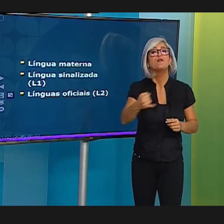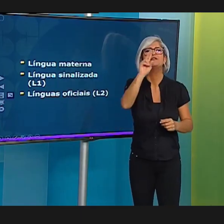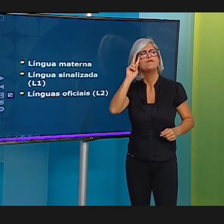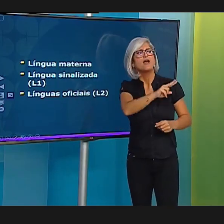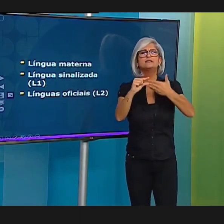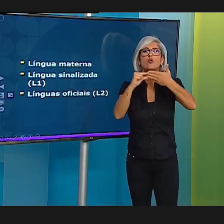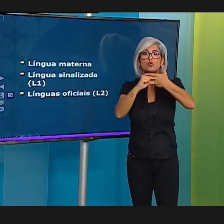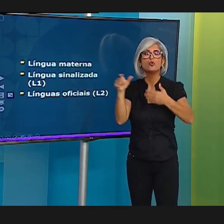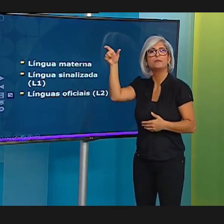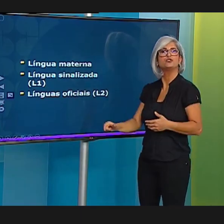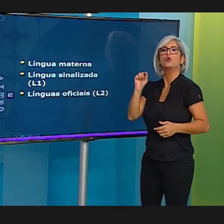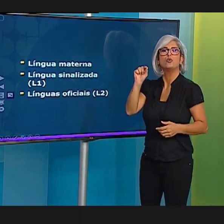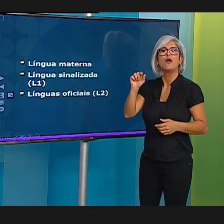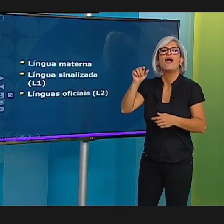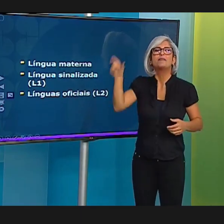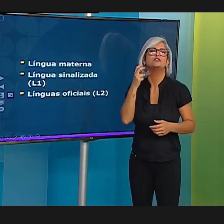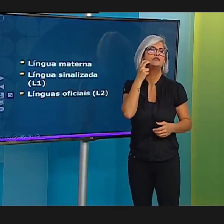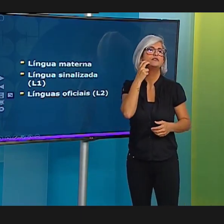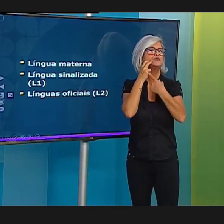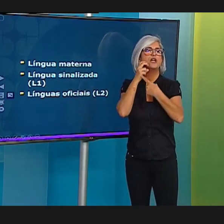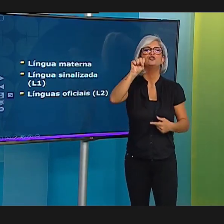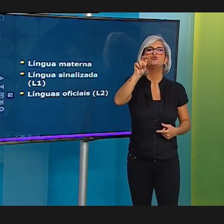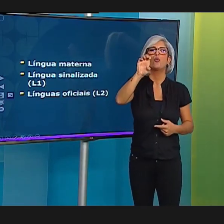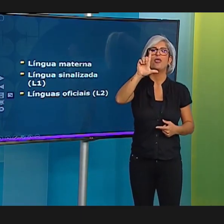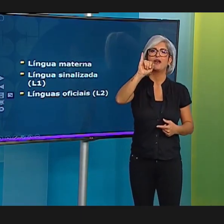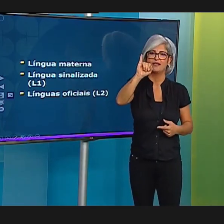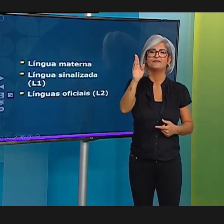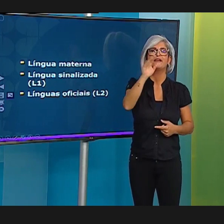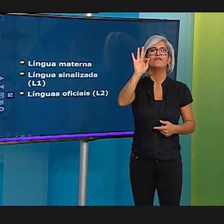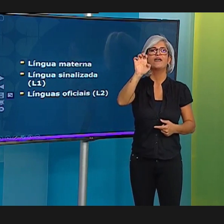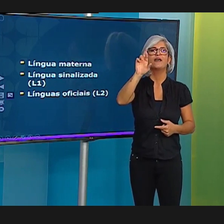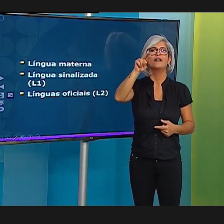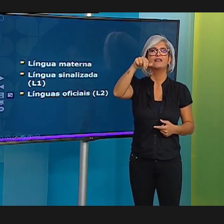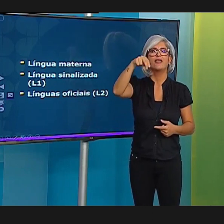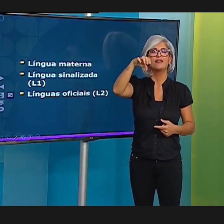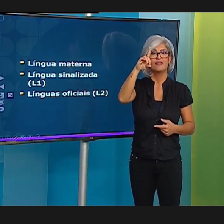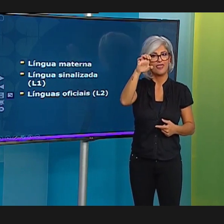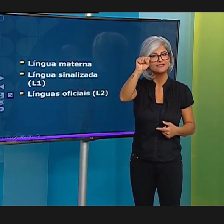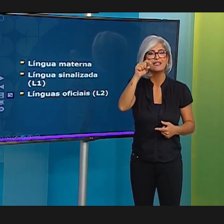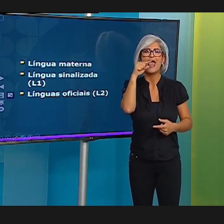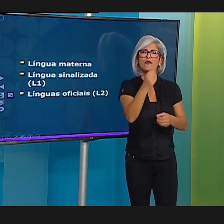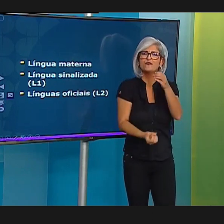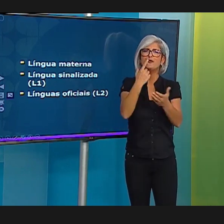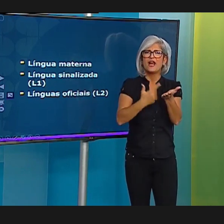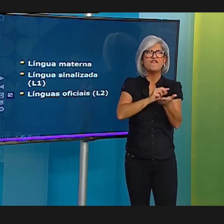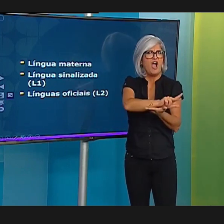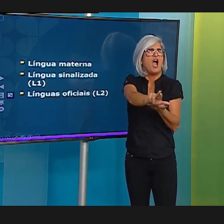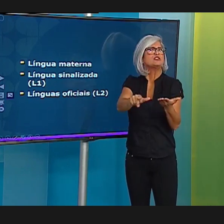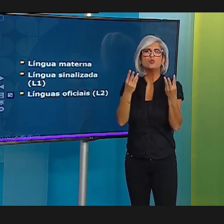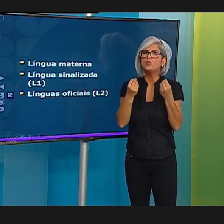Vamos dizer assim, a maioria das pessoas tem falta conhecimento em relação a essa temática, então eu sugiro que vocês façam uma pesquisa nos artigos da professora doutora